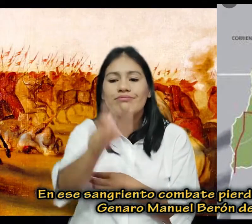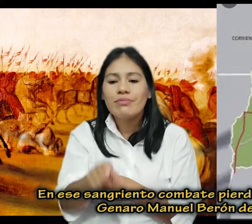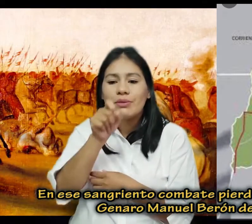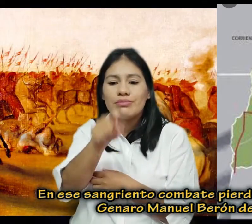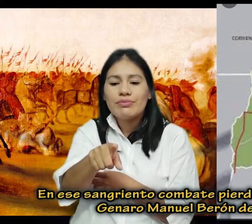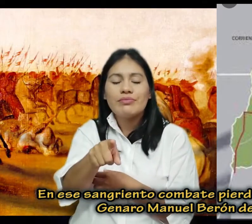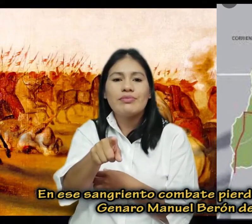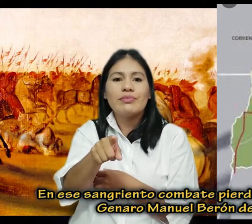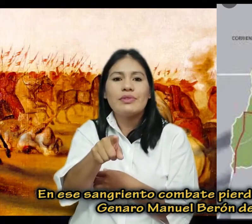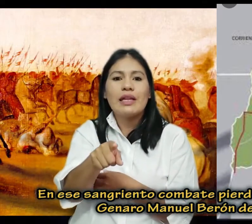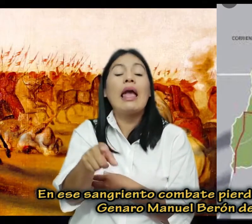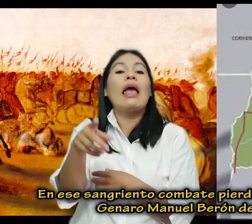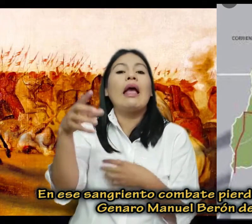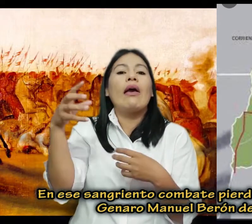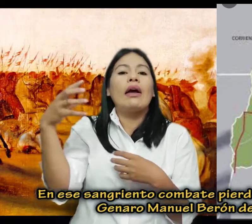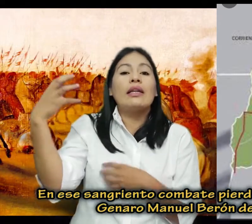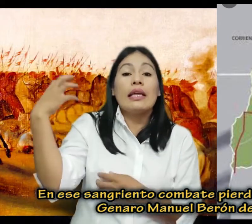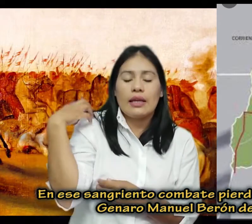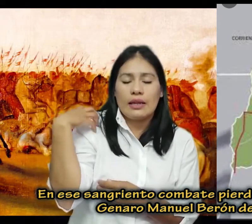Verón de Estrada.